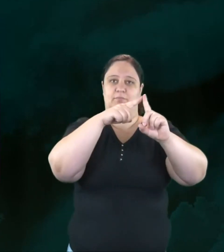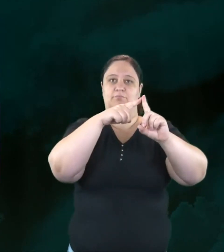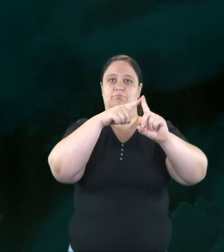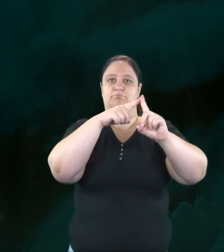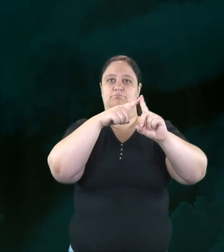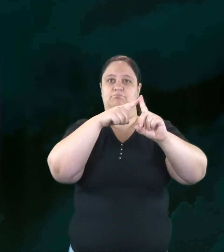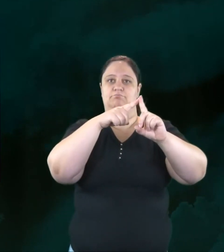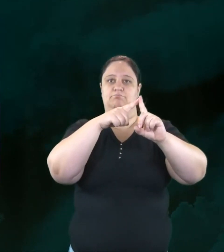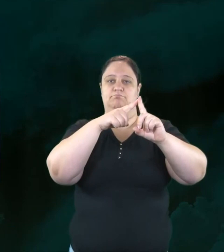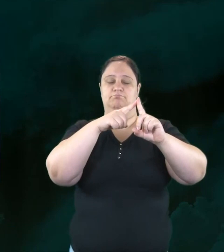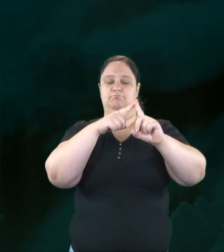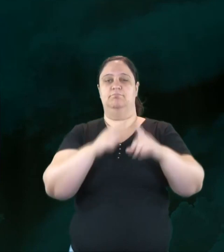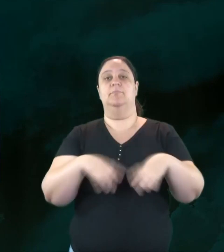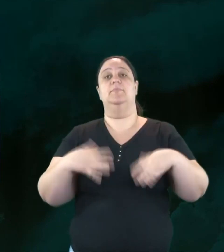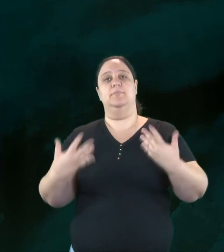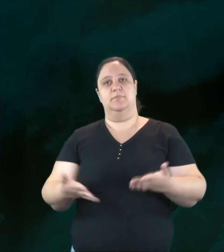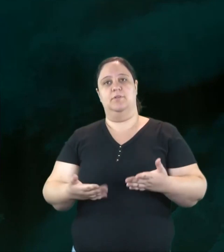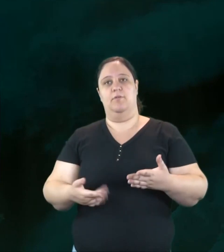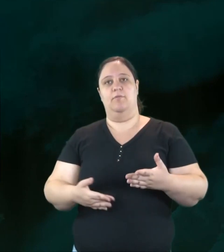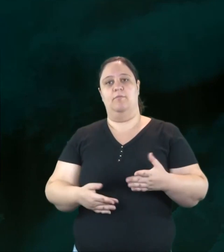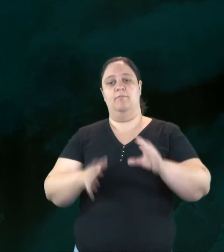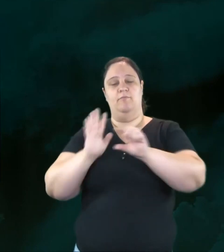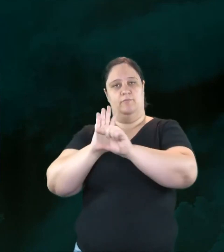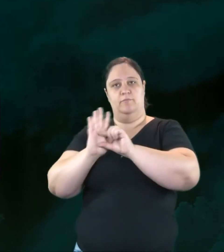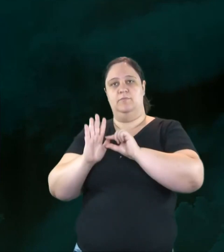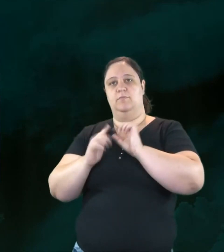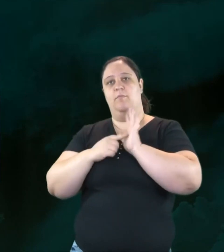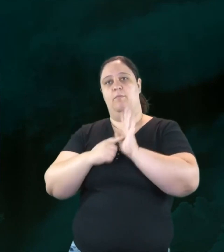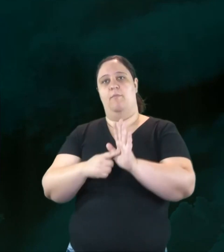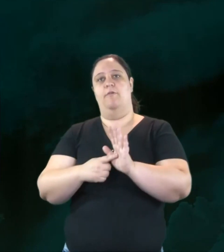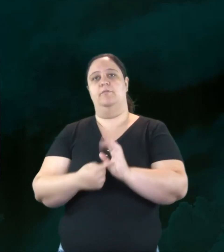Cristo, né? Então esse versículo fala para